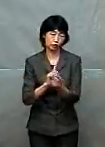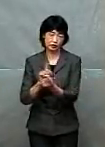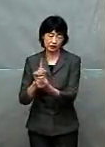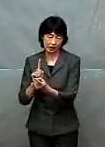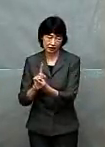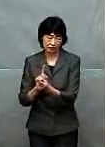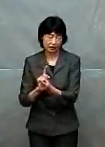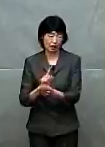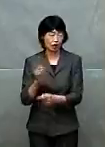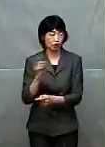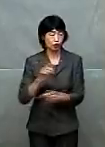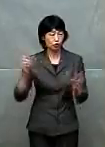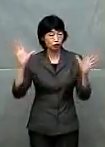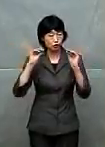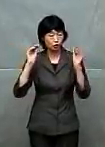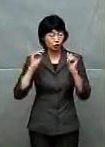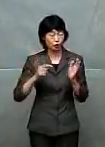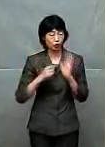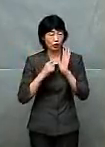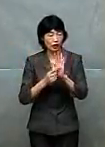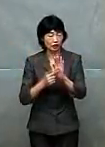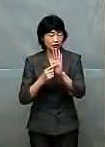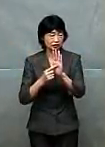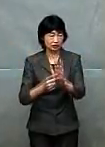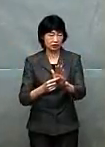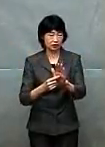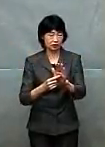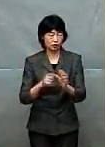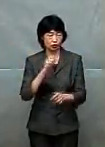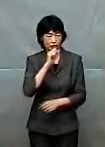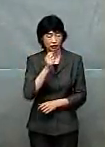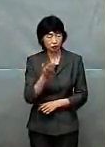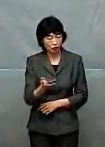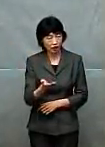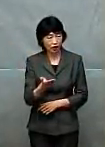まあ、情報発信ということもいろいろちょっと、